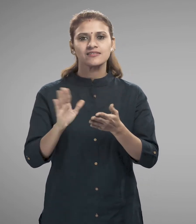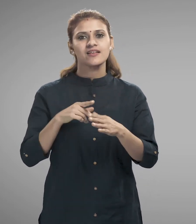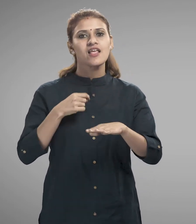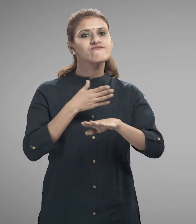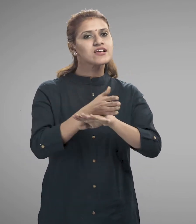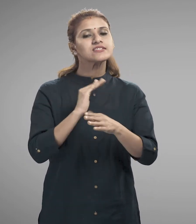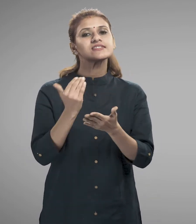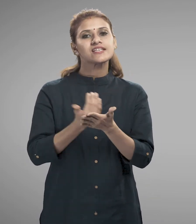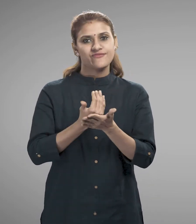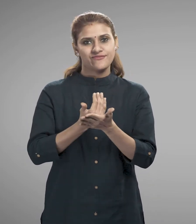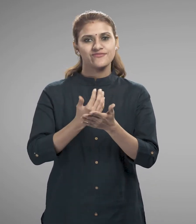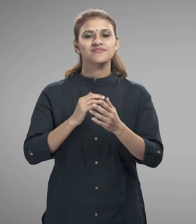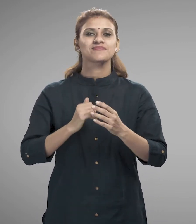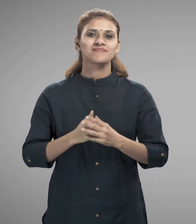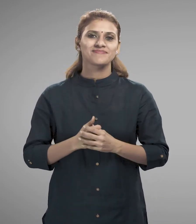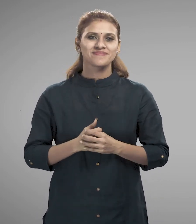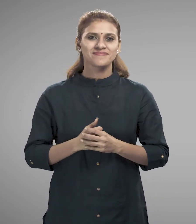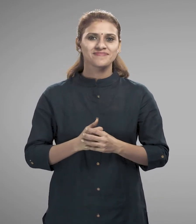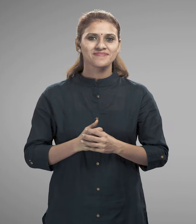की ओर धोना चाहिए।